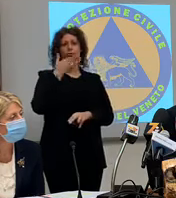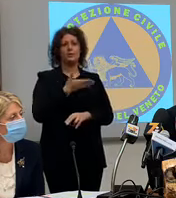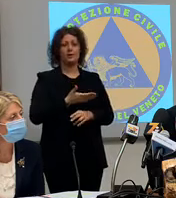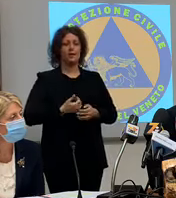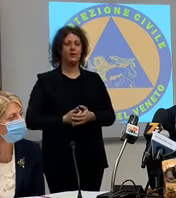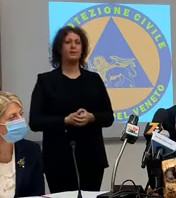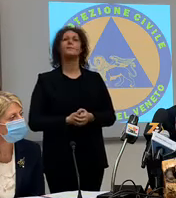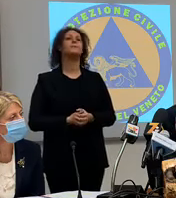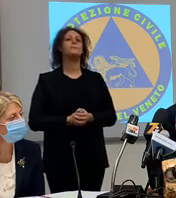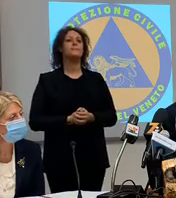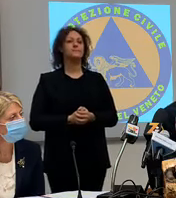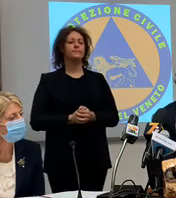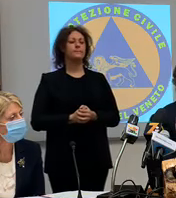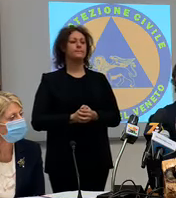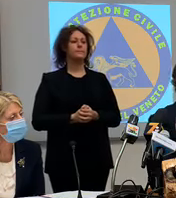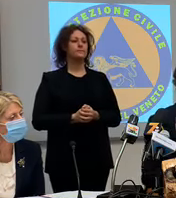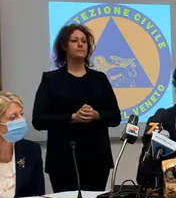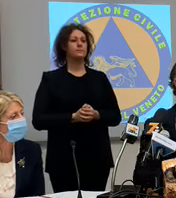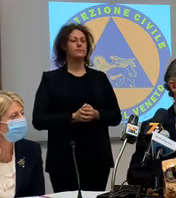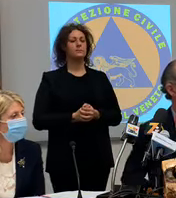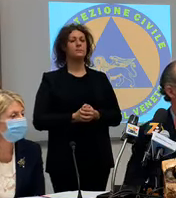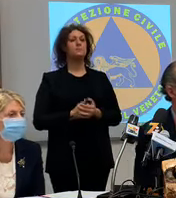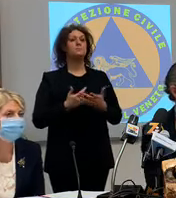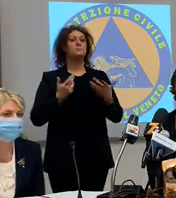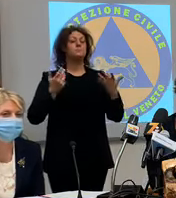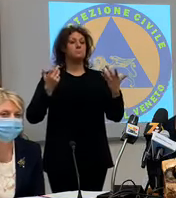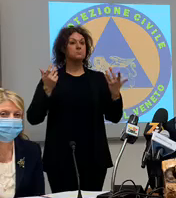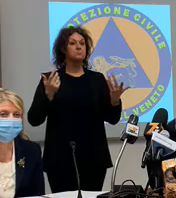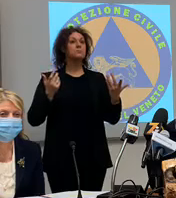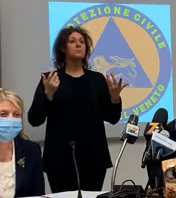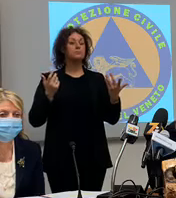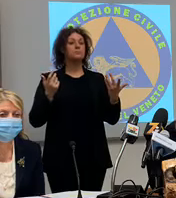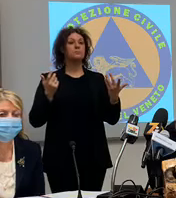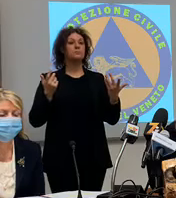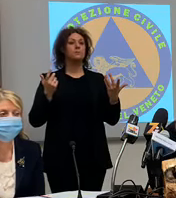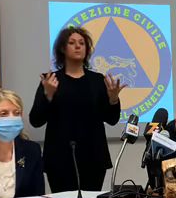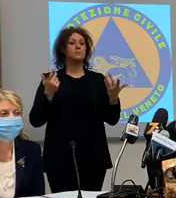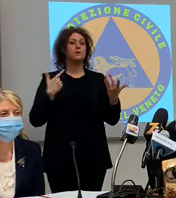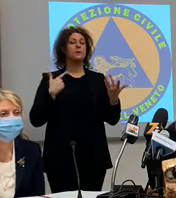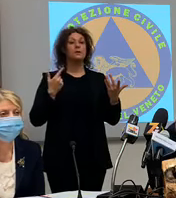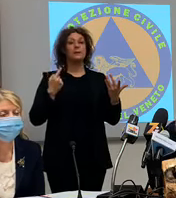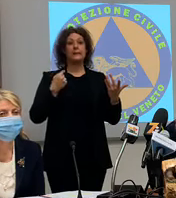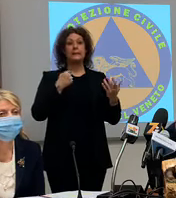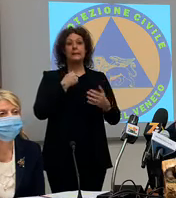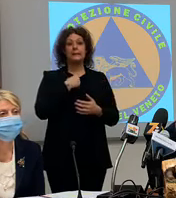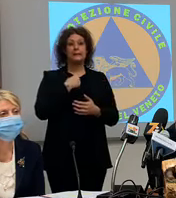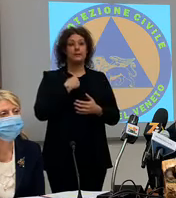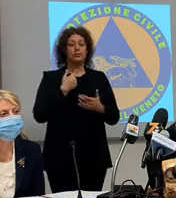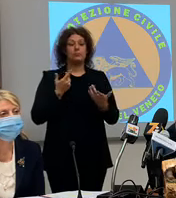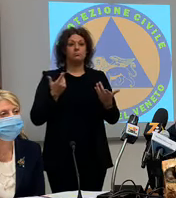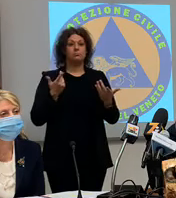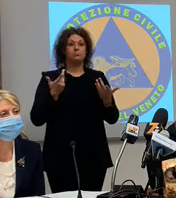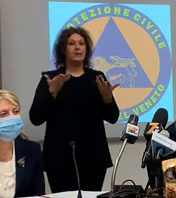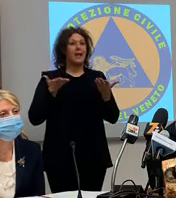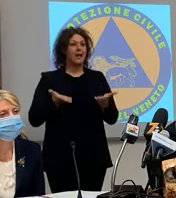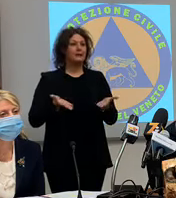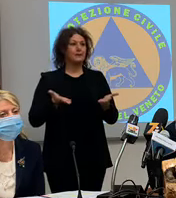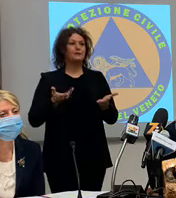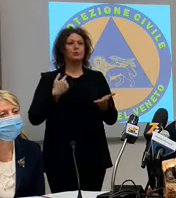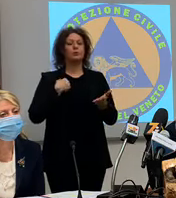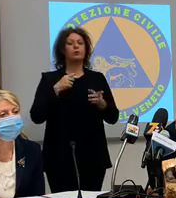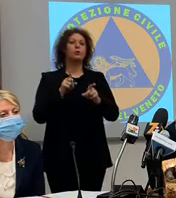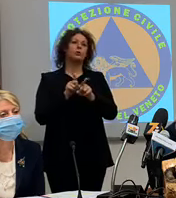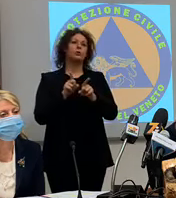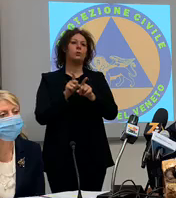alle eventuali restrizioni che penseranno di di affrontare io non ho assolutamente una posizione ostile Visto e